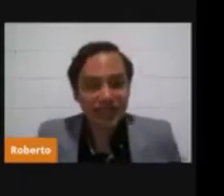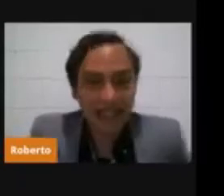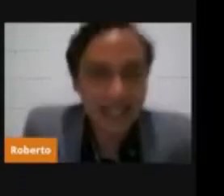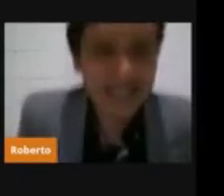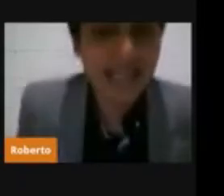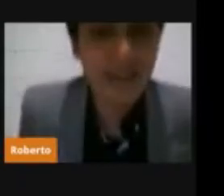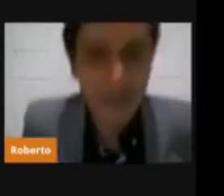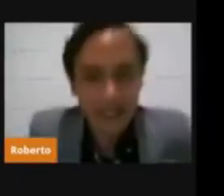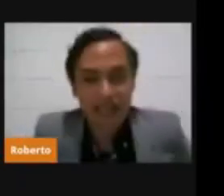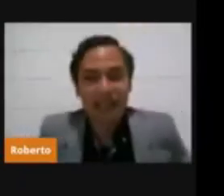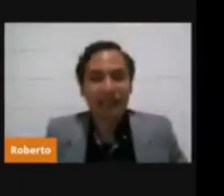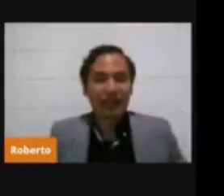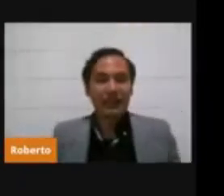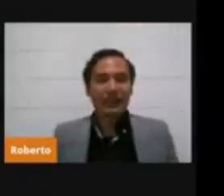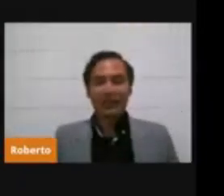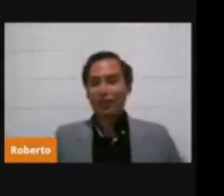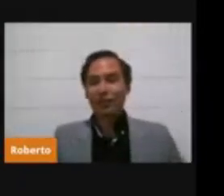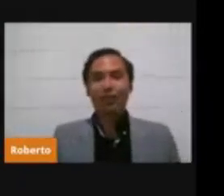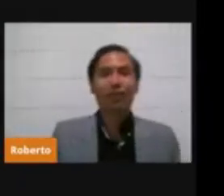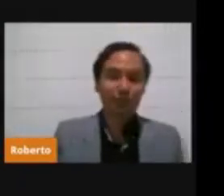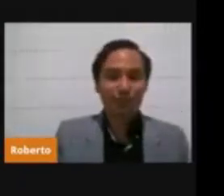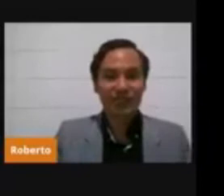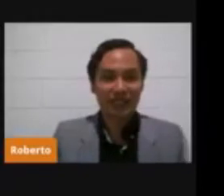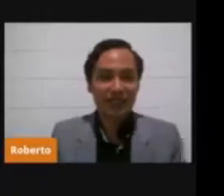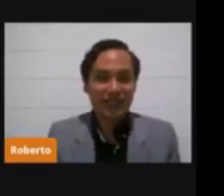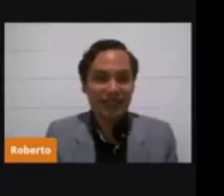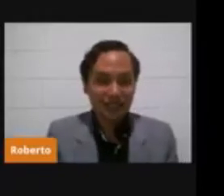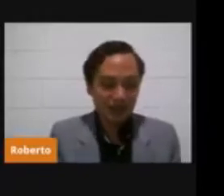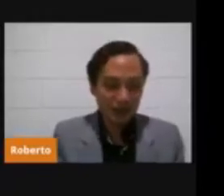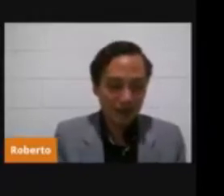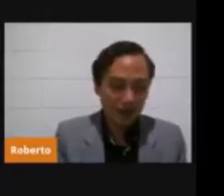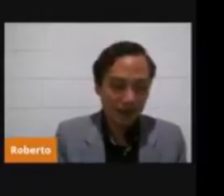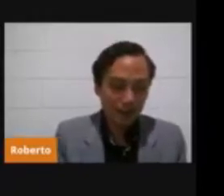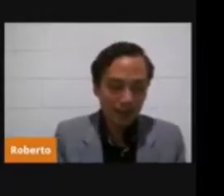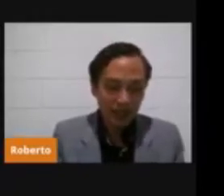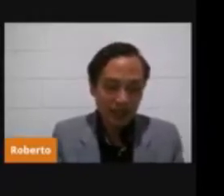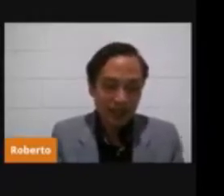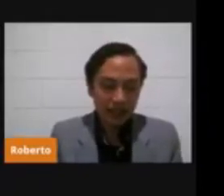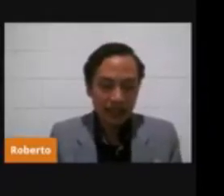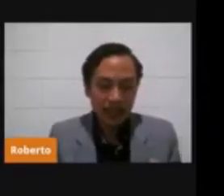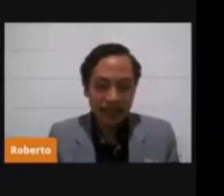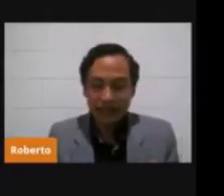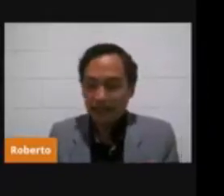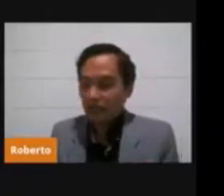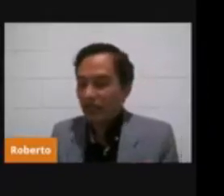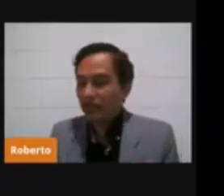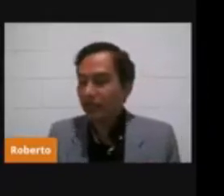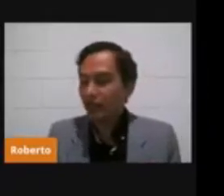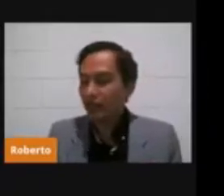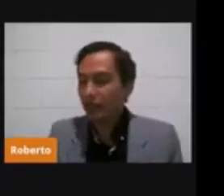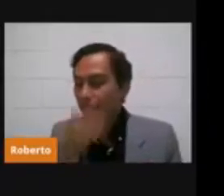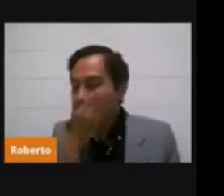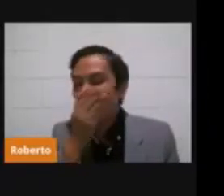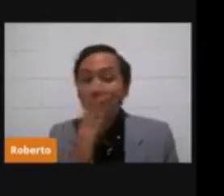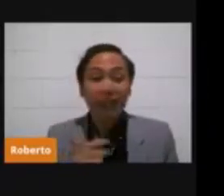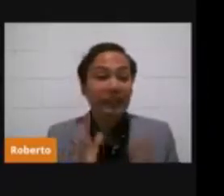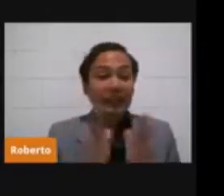de señas salvadoreña. Y es como, puchica, hoy sí, tanto que hemos esperado. Y acá también quiero